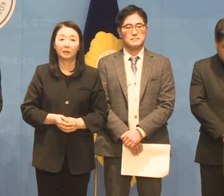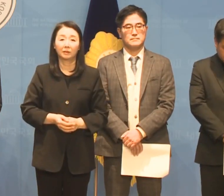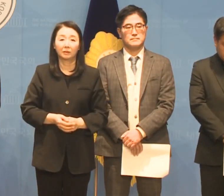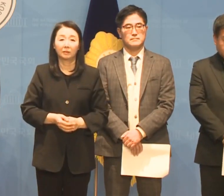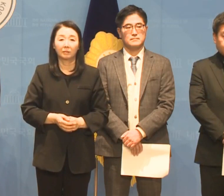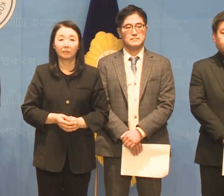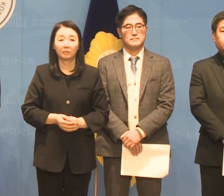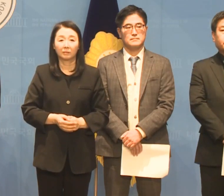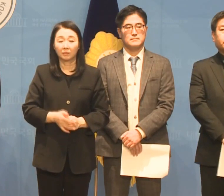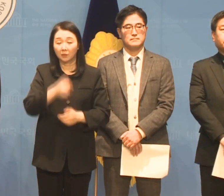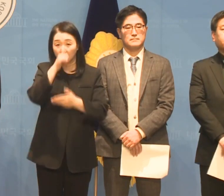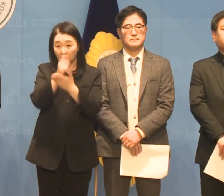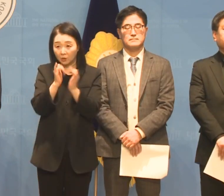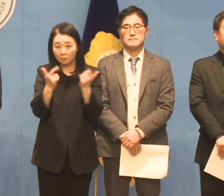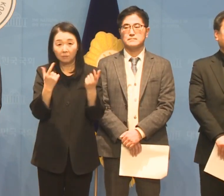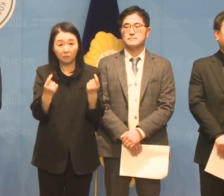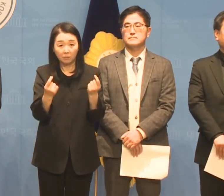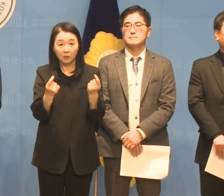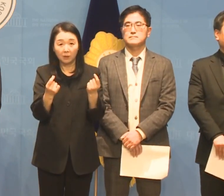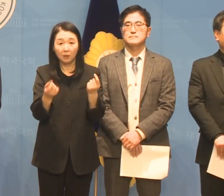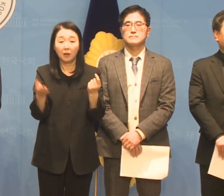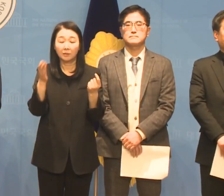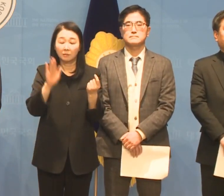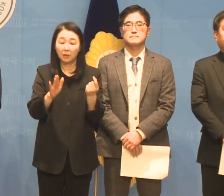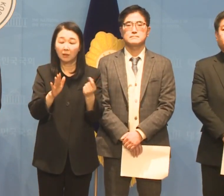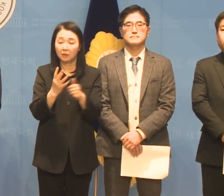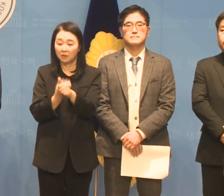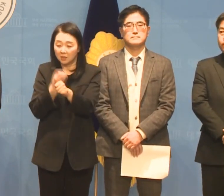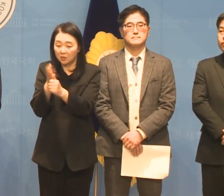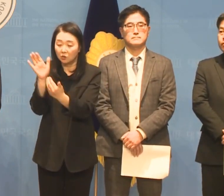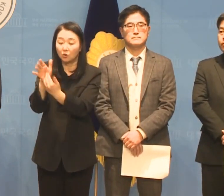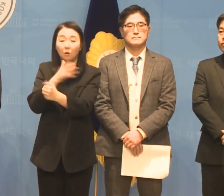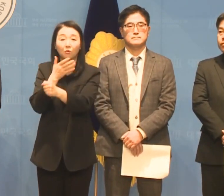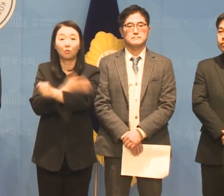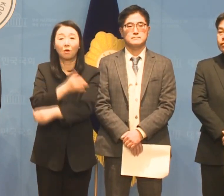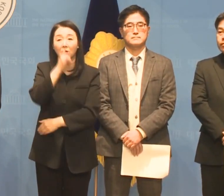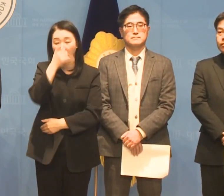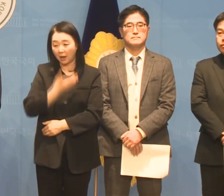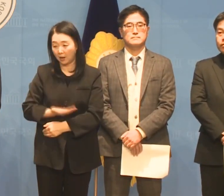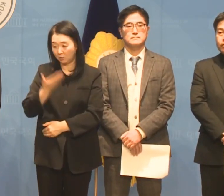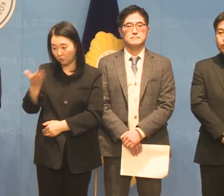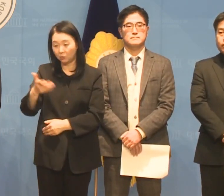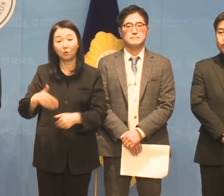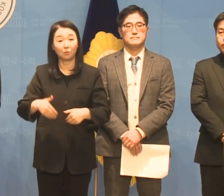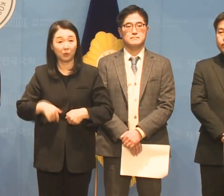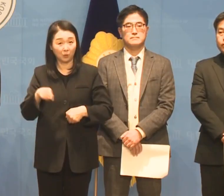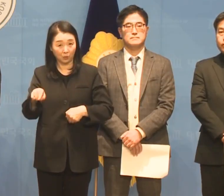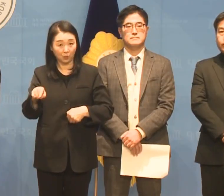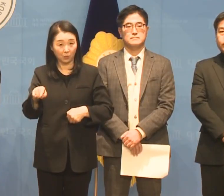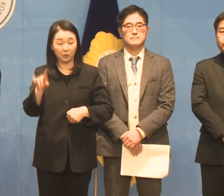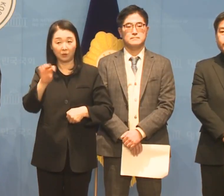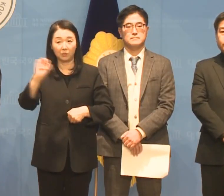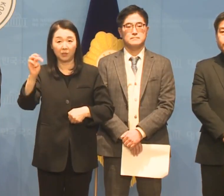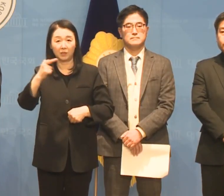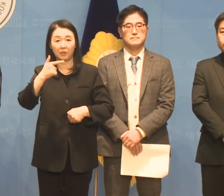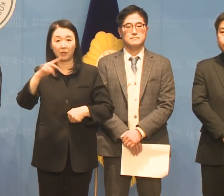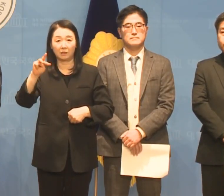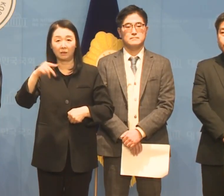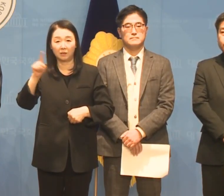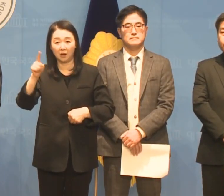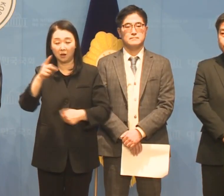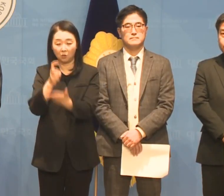아무리 범죄자라 할지라도 이러한 진술 거부권이 있음을 고지해야 된다라고 하는 것입니다. 그런데 이건